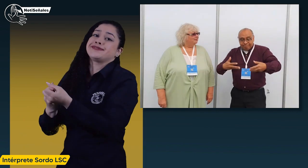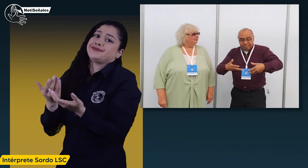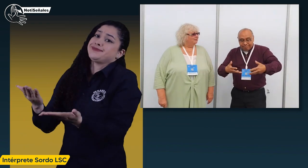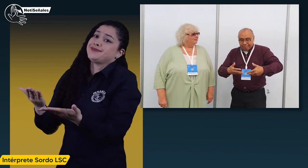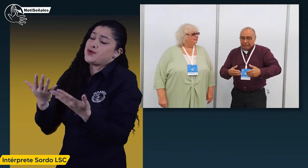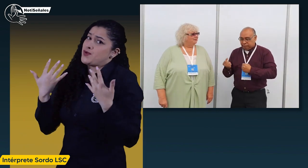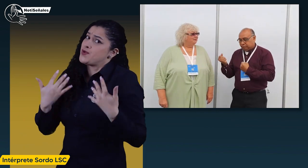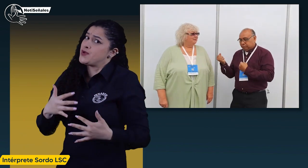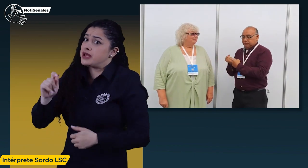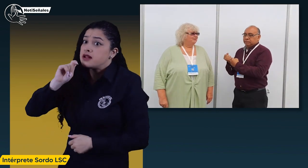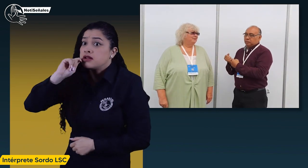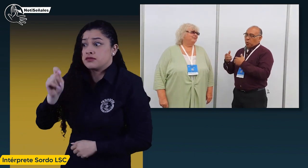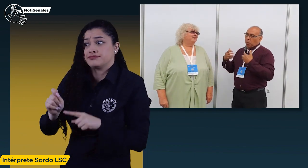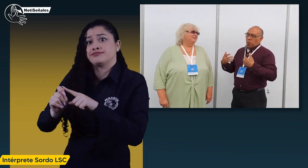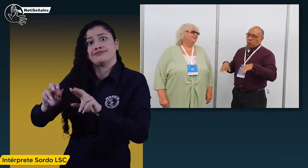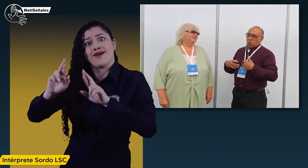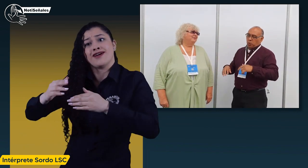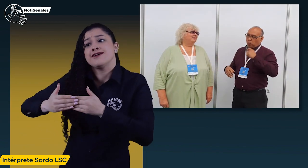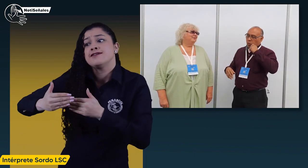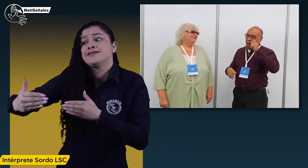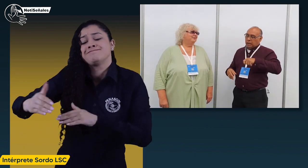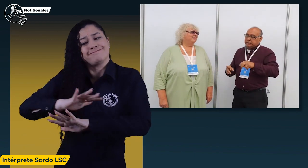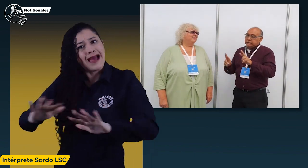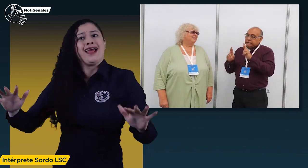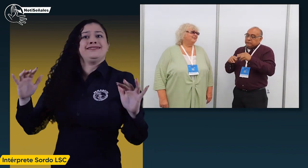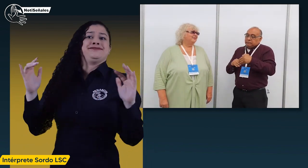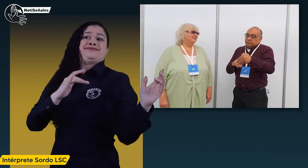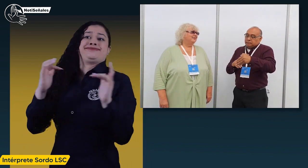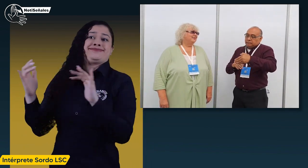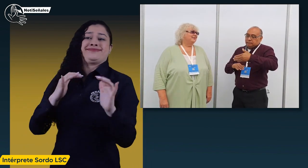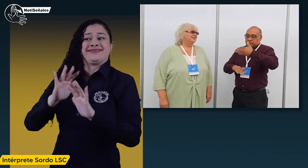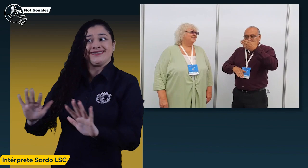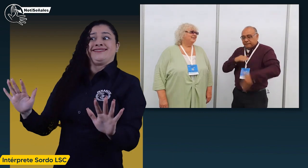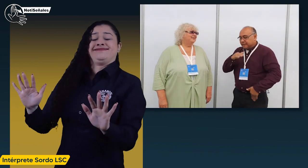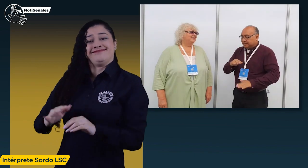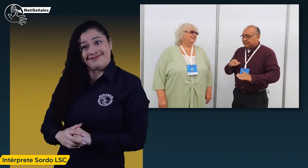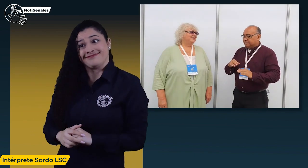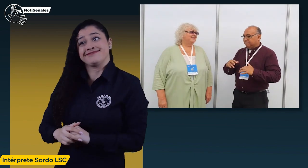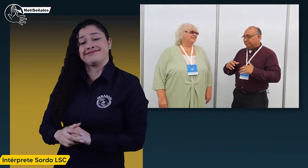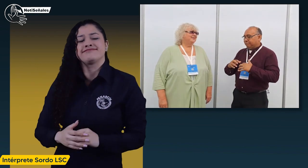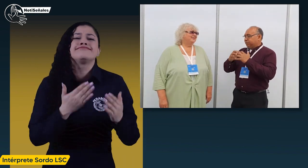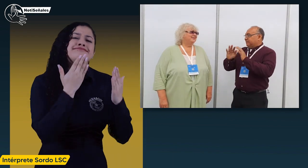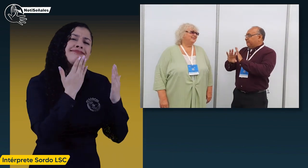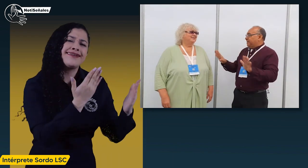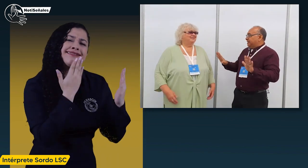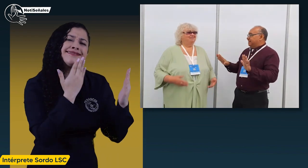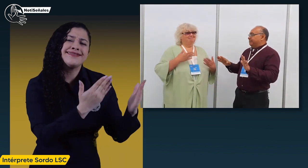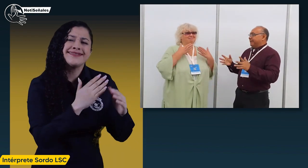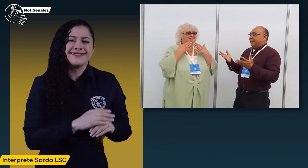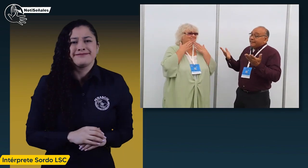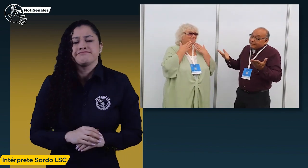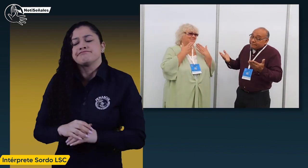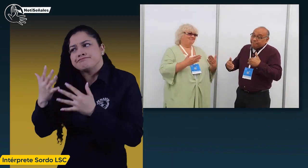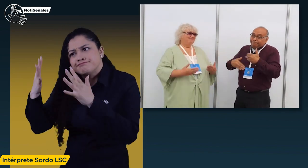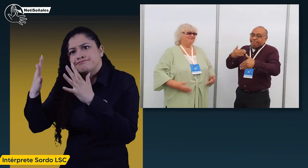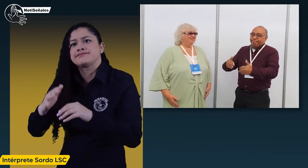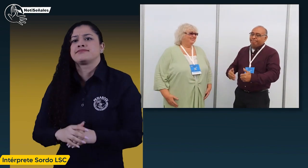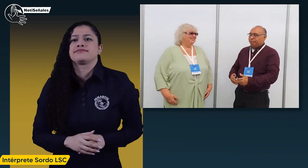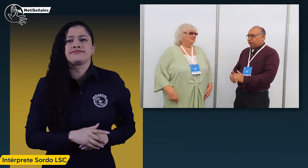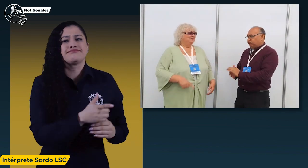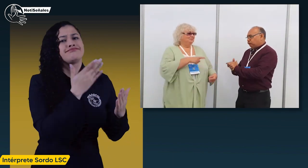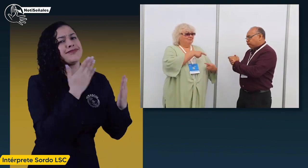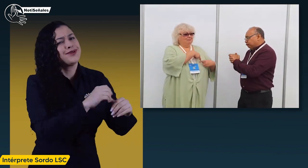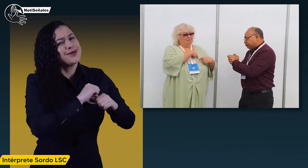y hacer nuestro aporte Esperamos que la guerra en Ucrania acabe pronto Gracias